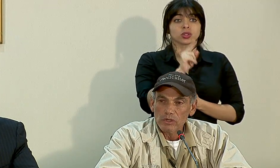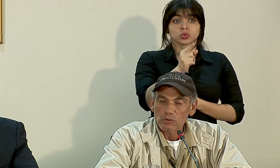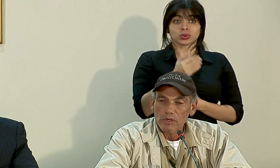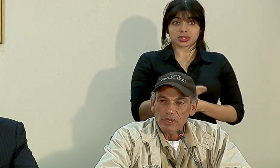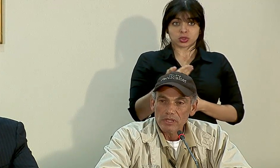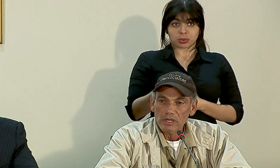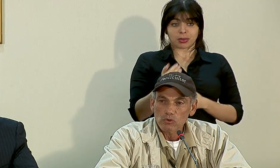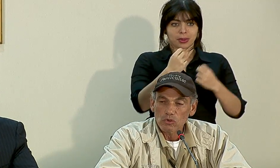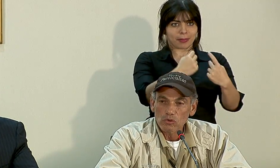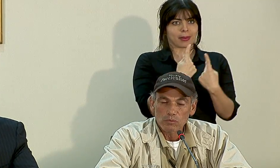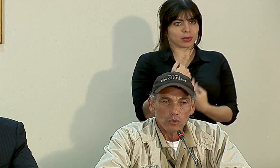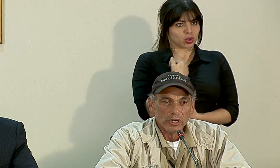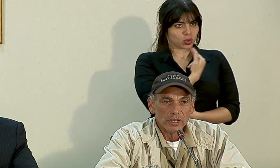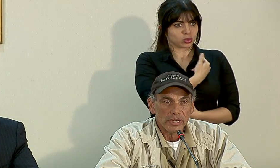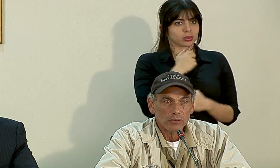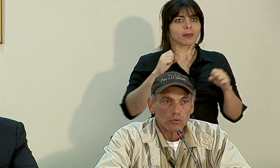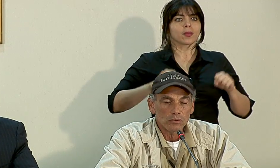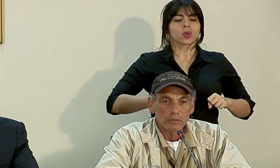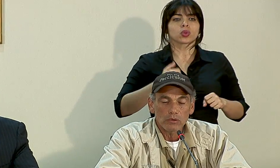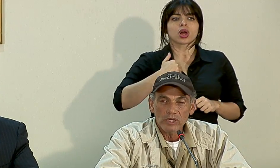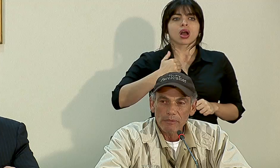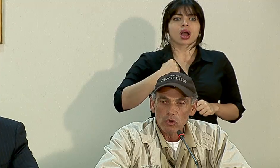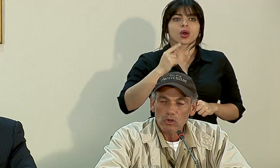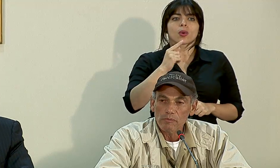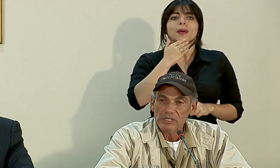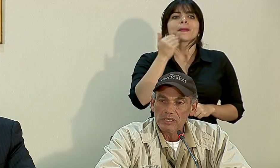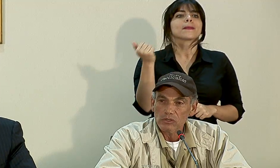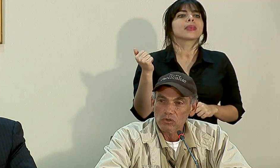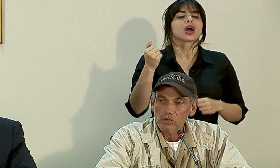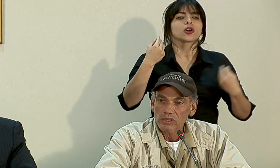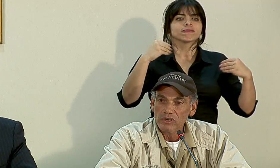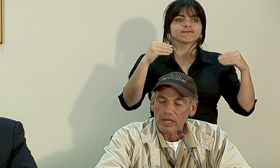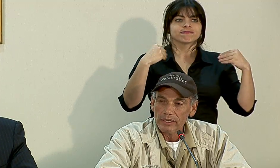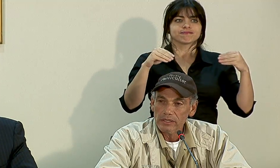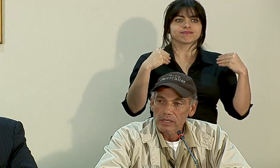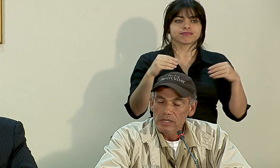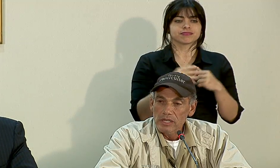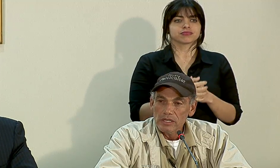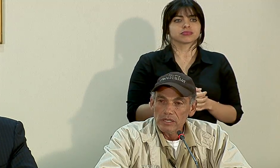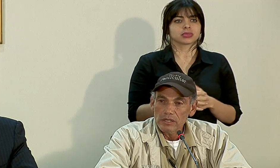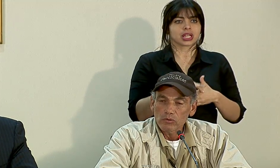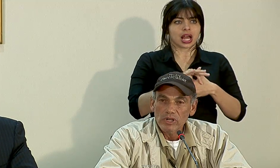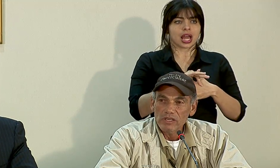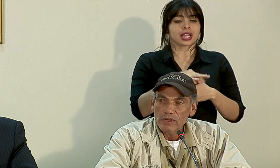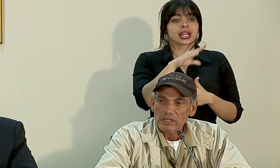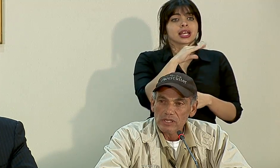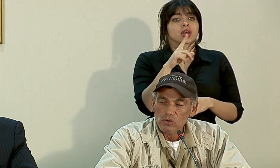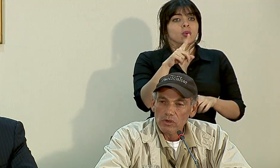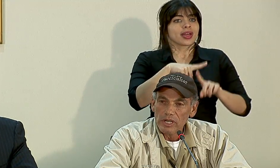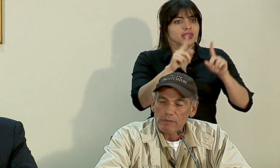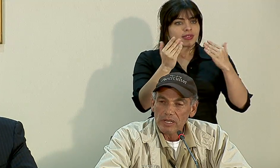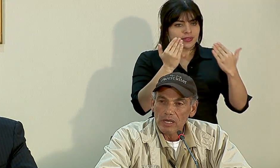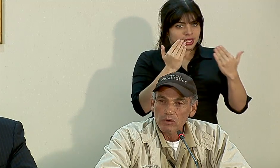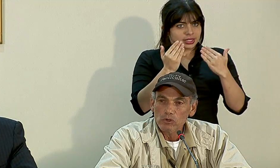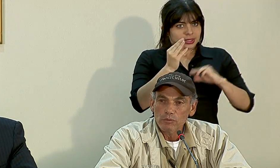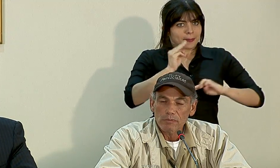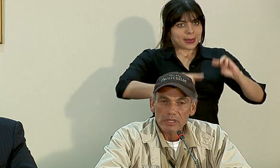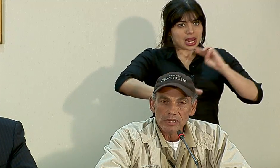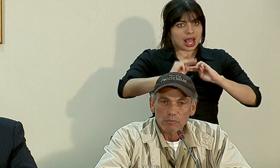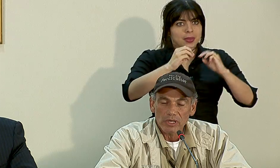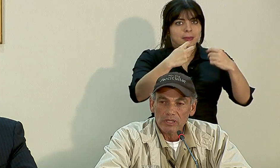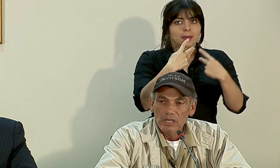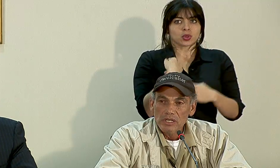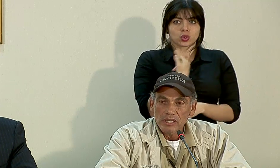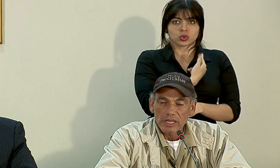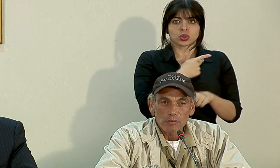instrumento que nos permite a nosotros poder tener una mejor comercialización de nuestra carne y una diferenciación en el mercado que nos